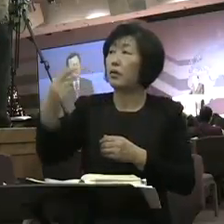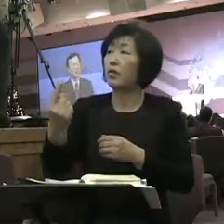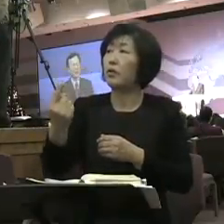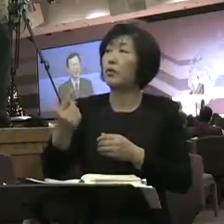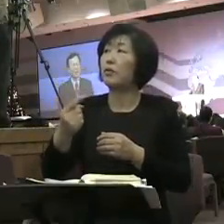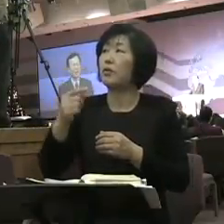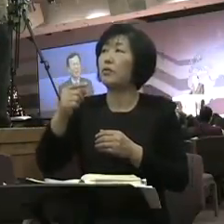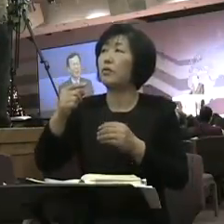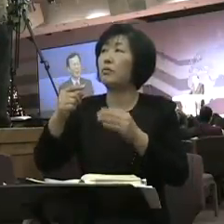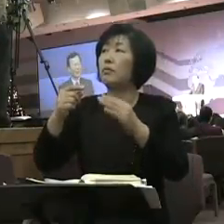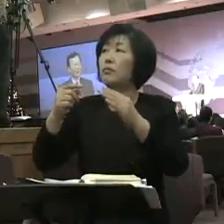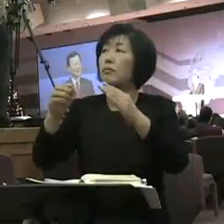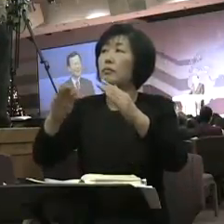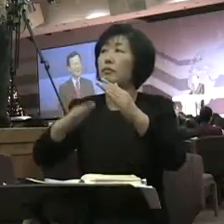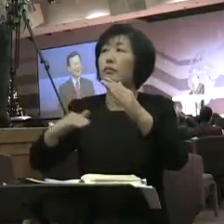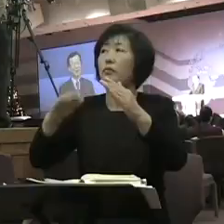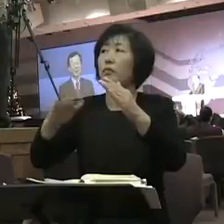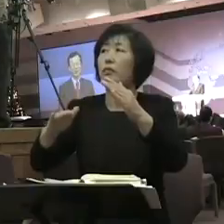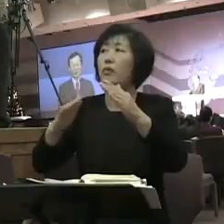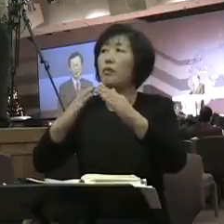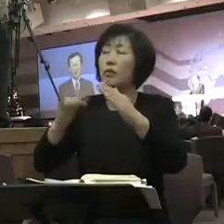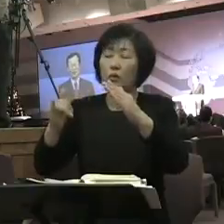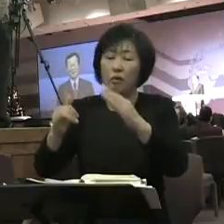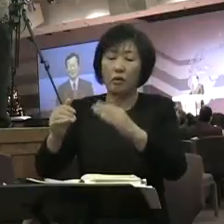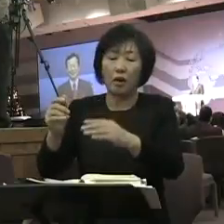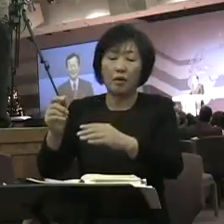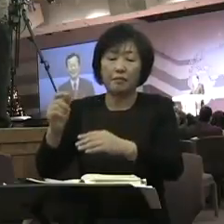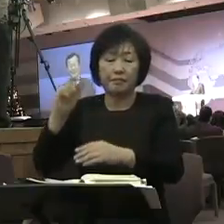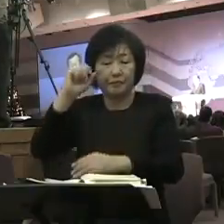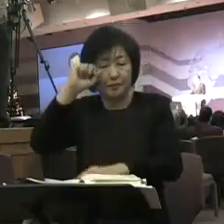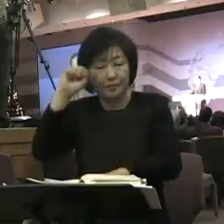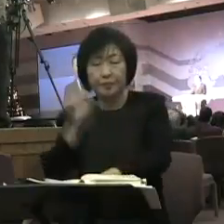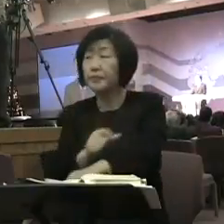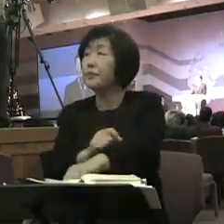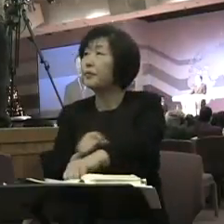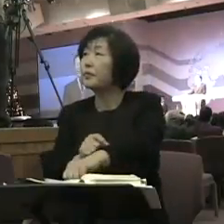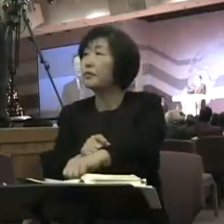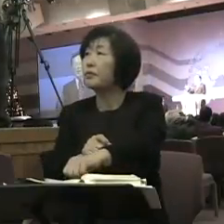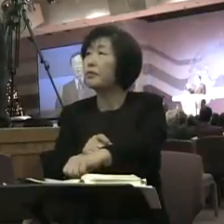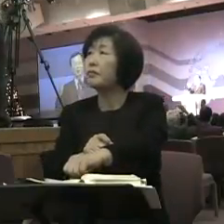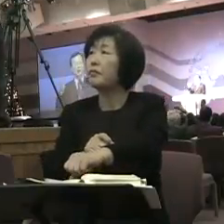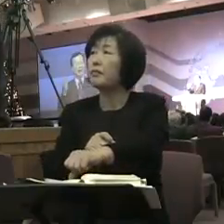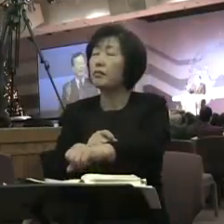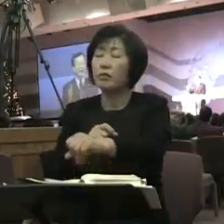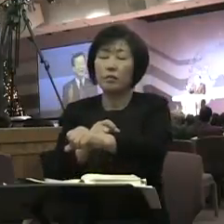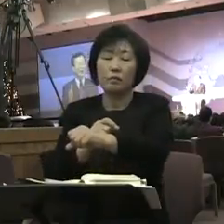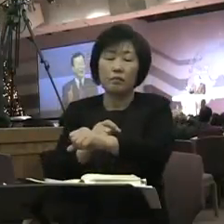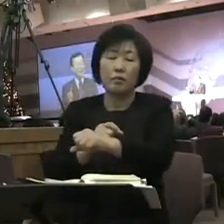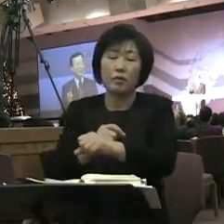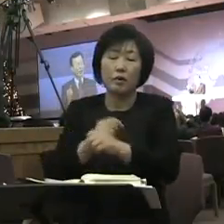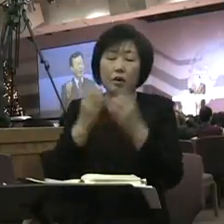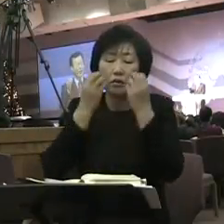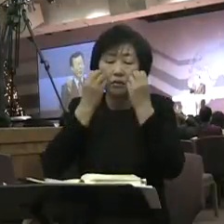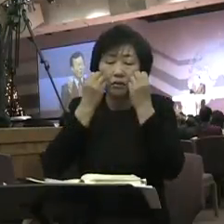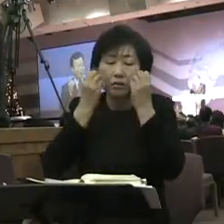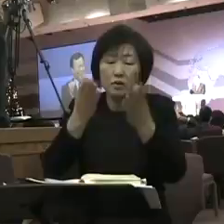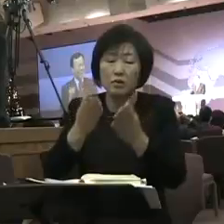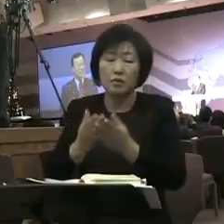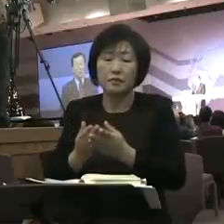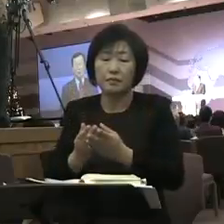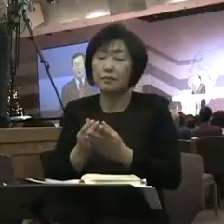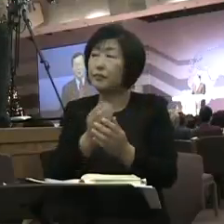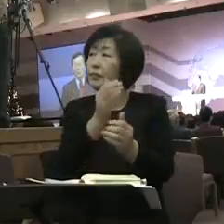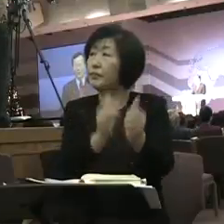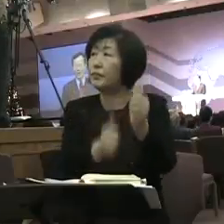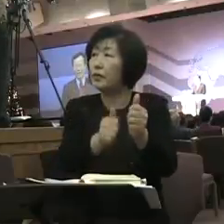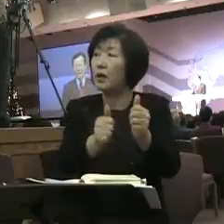함께 해주셨습니다. 오늘 특세를 마치고 첫 주일을 맞이한 이때에 기도에 대한 새로운 레벨에서의 우리에게 도전의